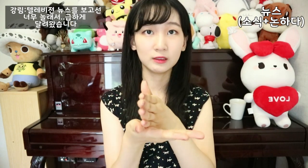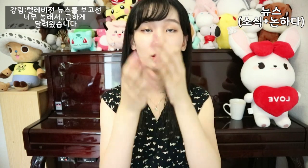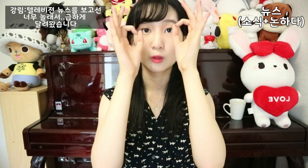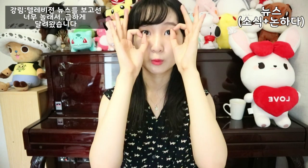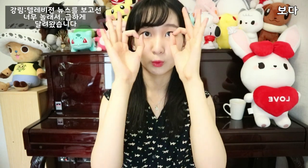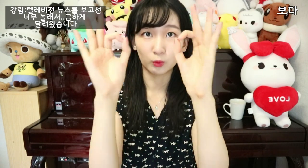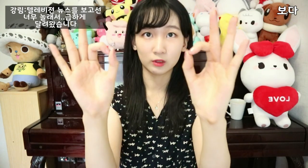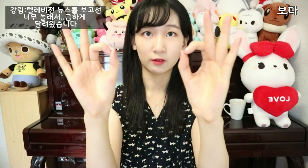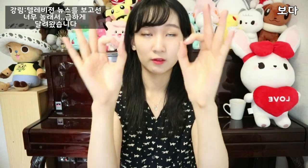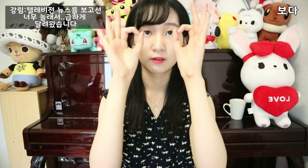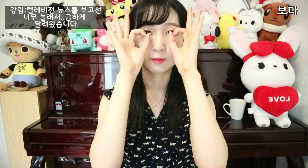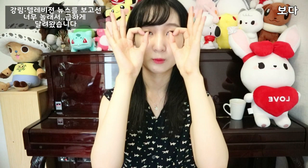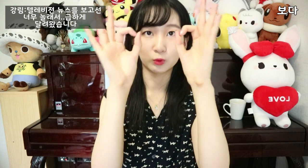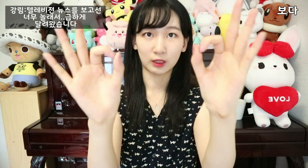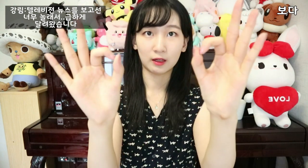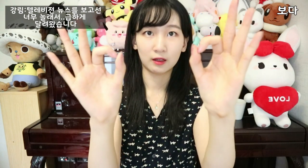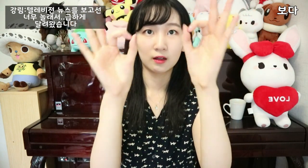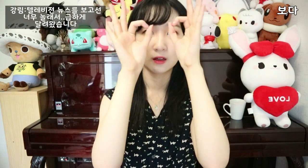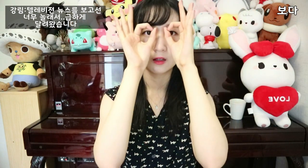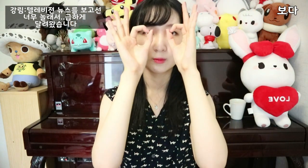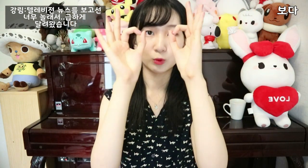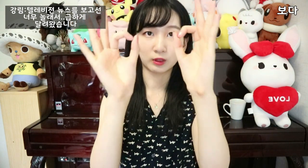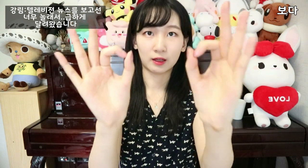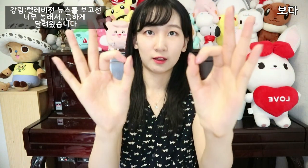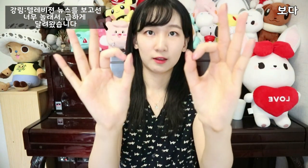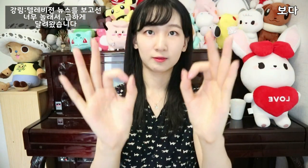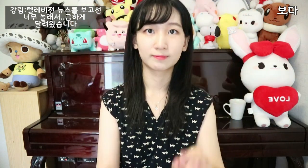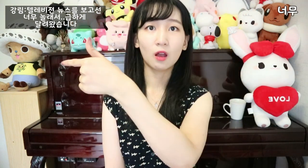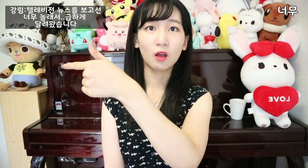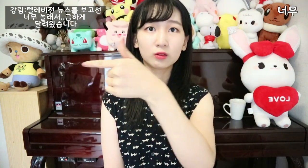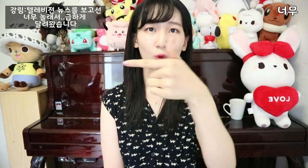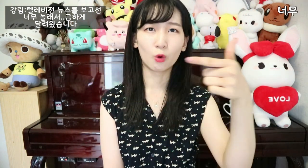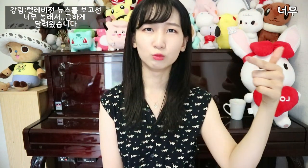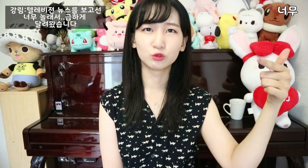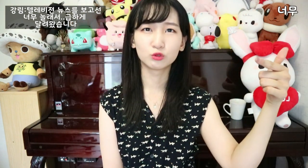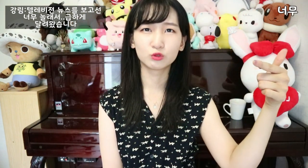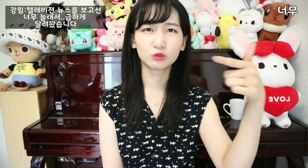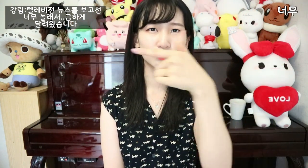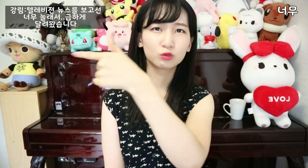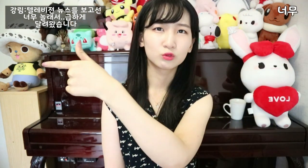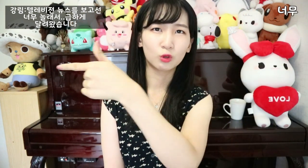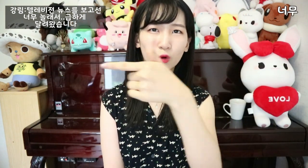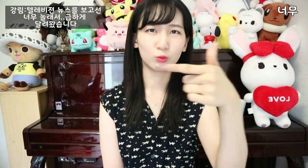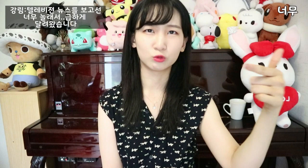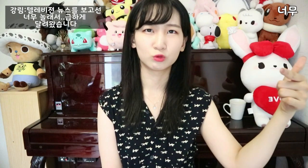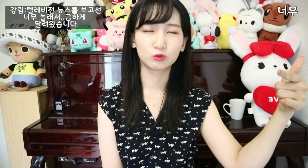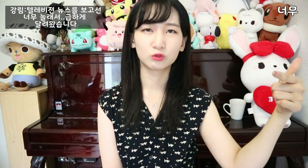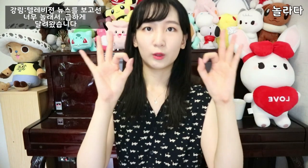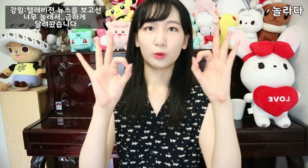뉴스를 보고선 보다. 보다. 너무. 너무.